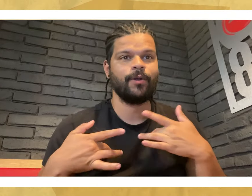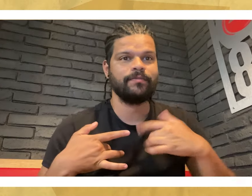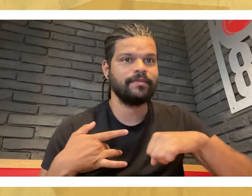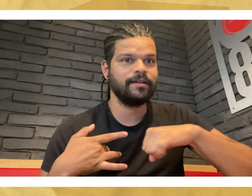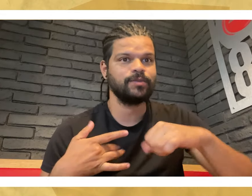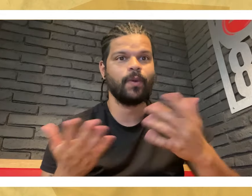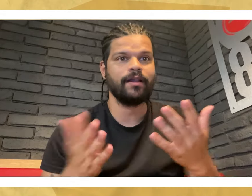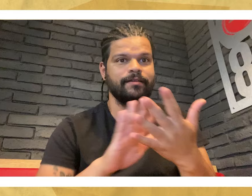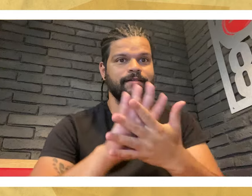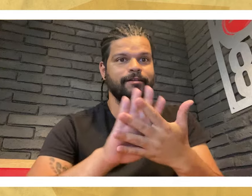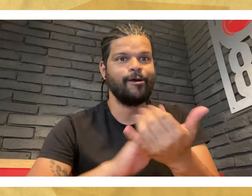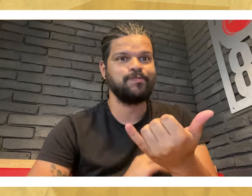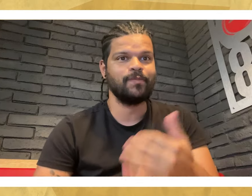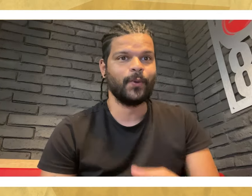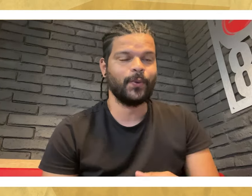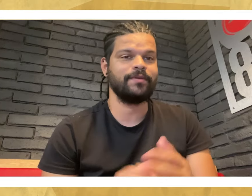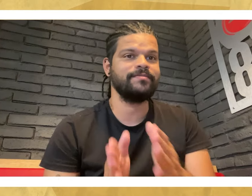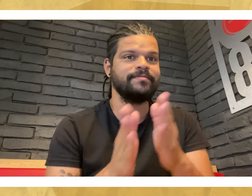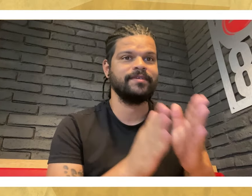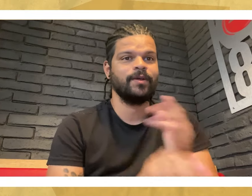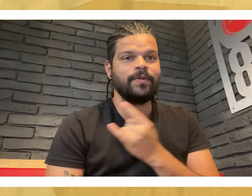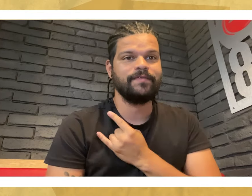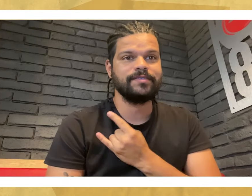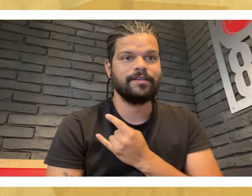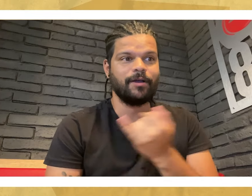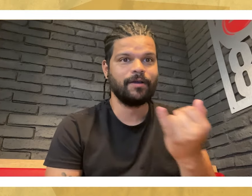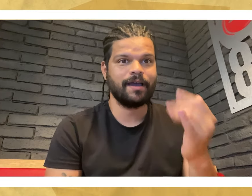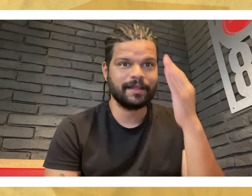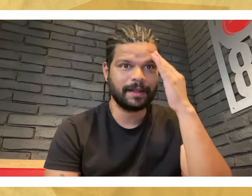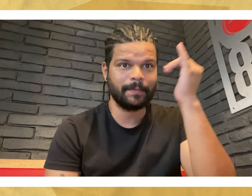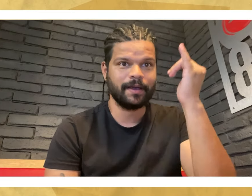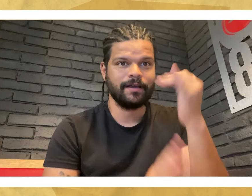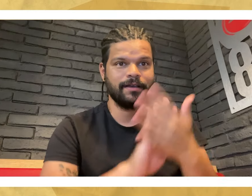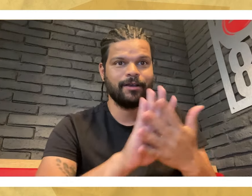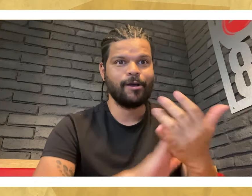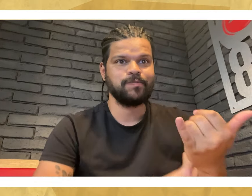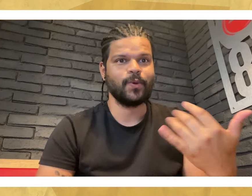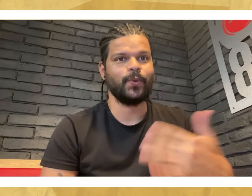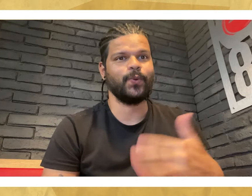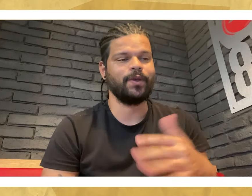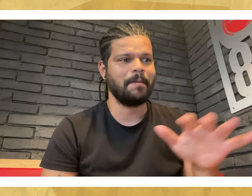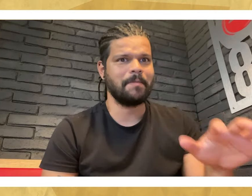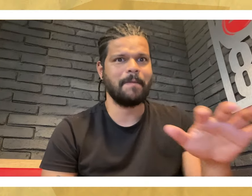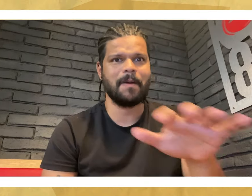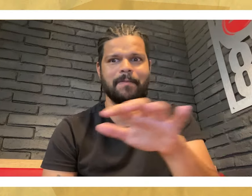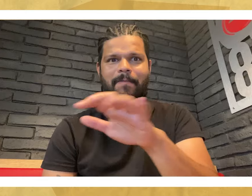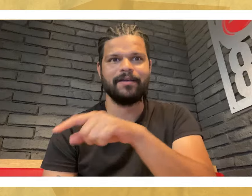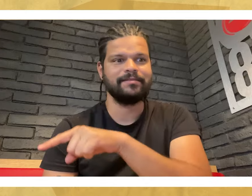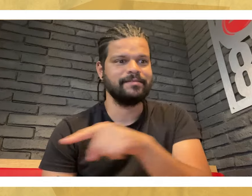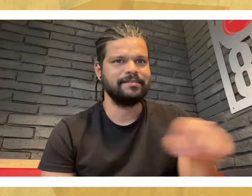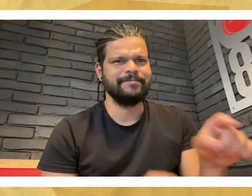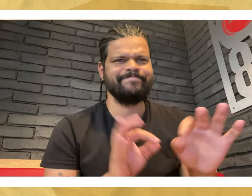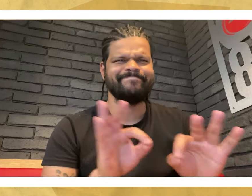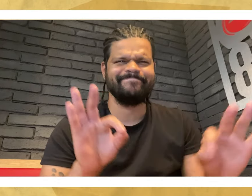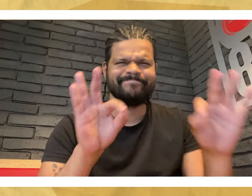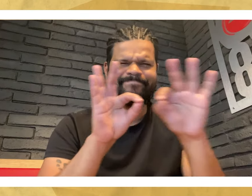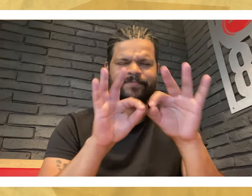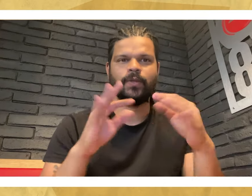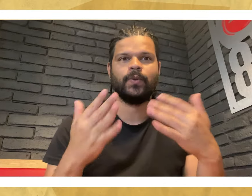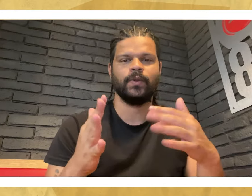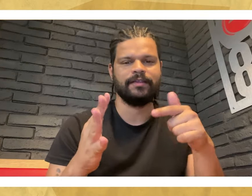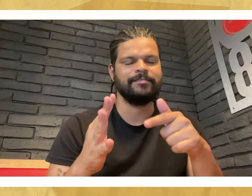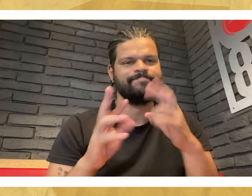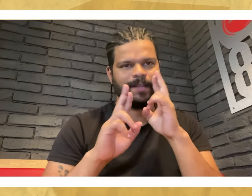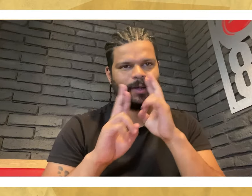educación a través de su uso en el derecho a la salud acceso a la educación superior y en muchos otros ámbitos